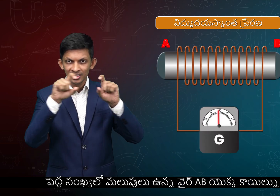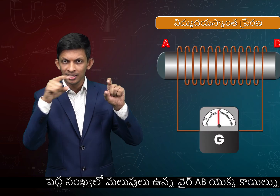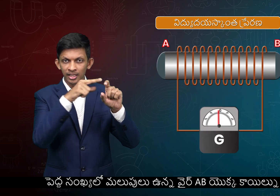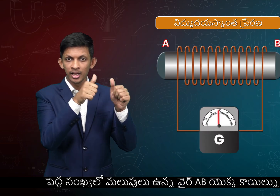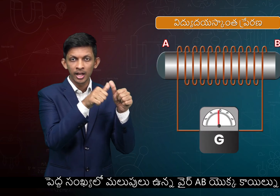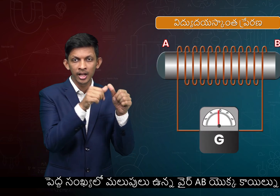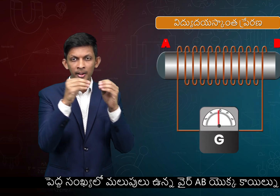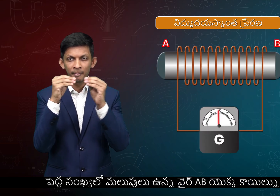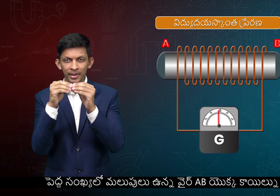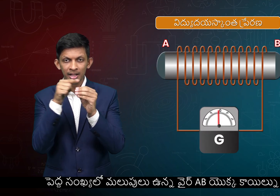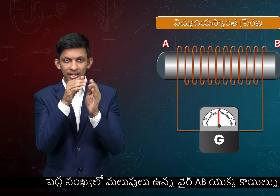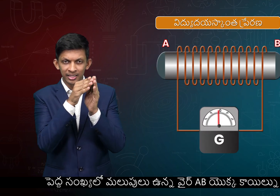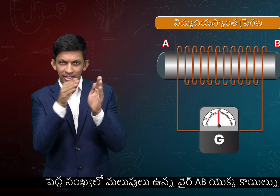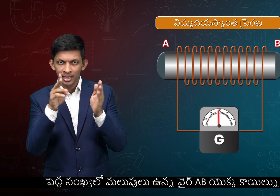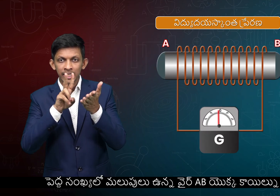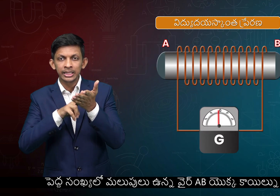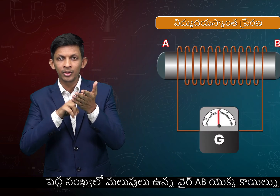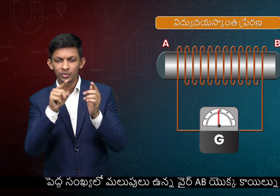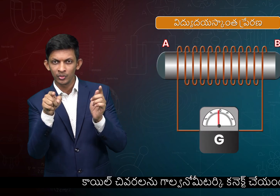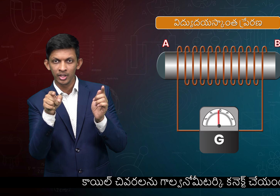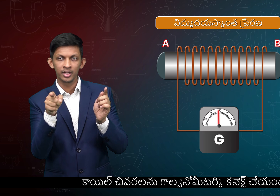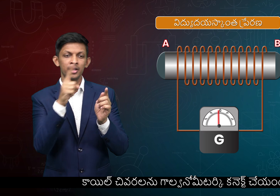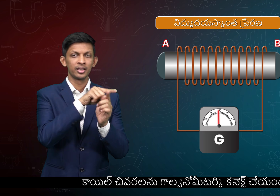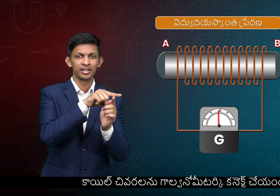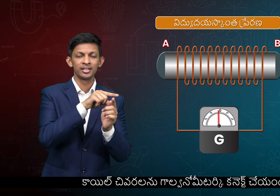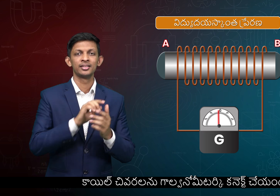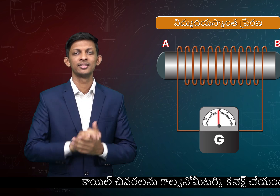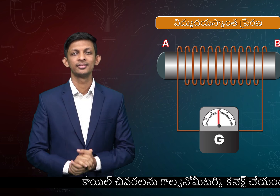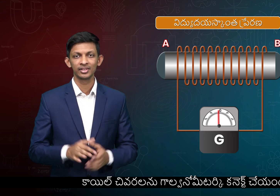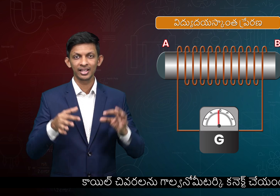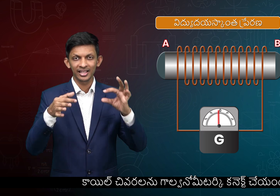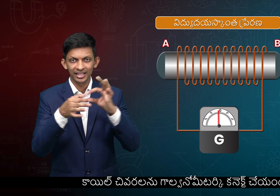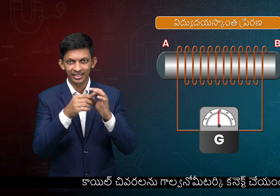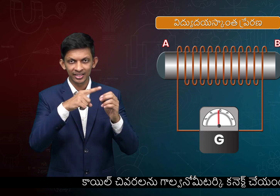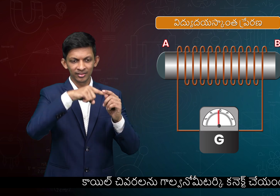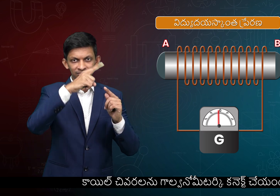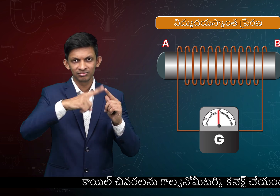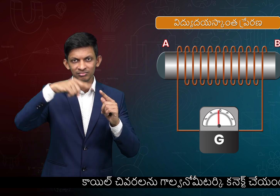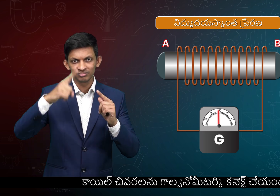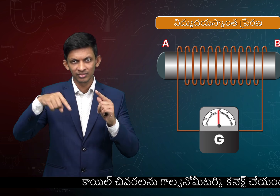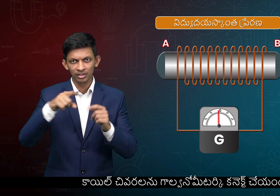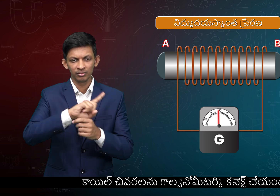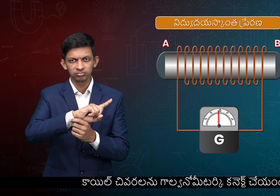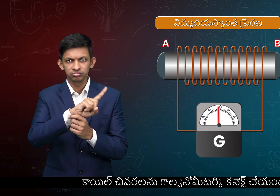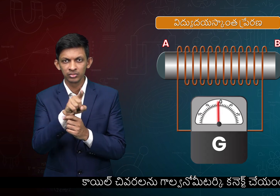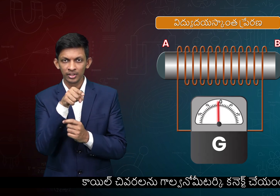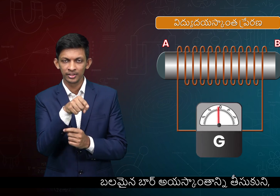వైర్ AB యొక్క కాయిల్ను తీసుకోండి. కాయిల్ చివరలను గాల్వెనోమీటర్కు కనెక్ట్ చేయండి.